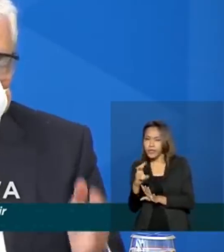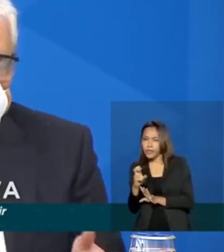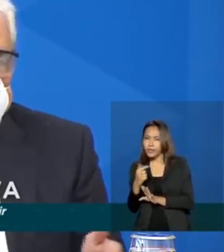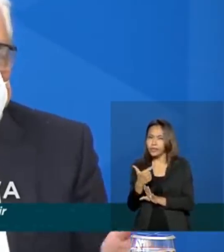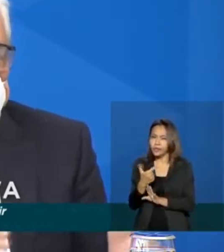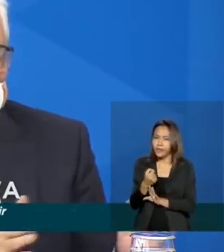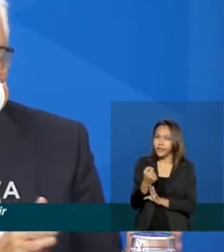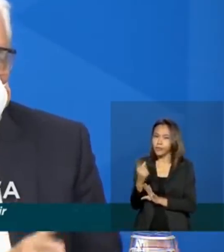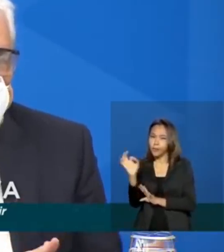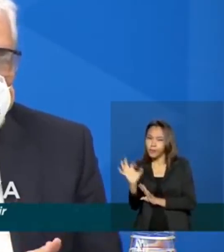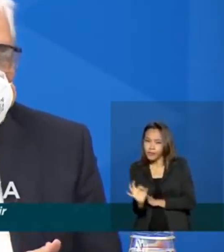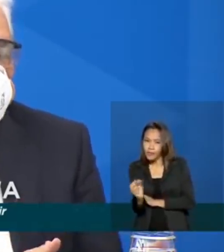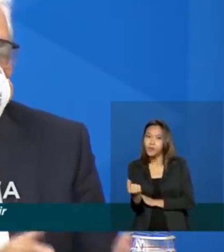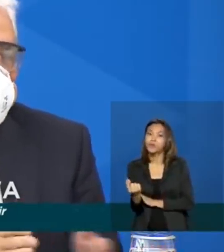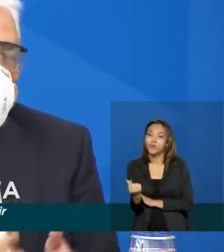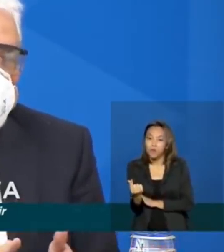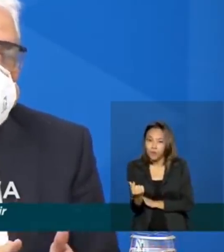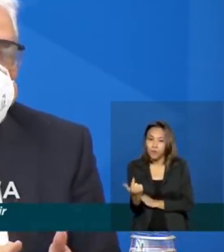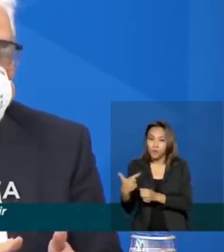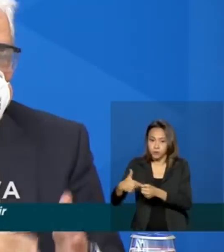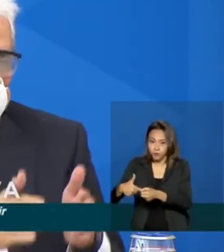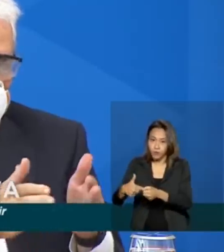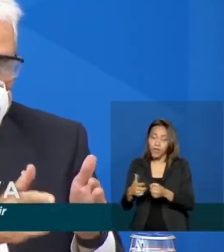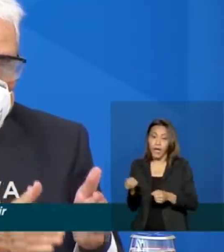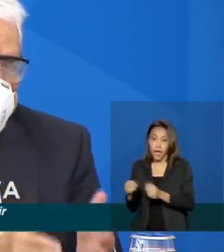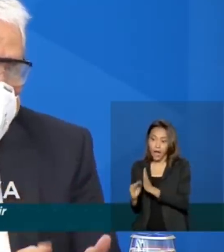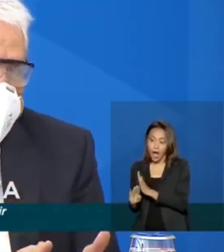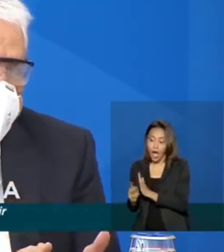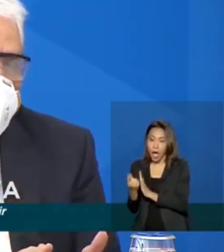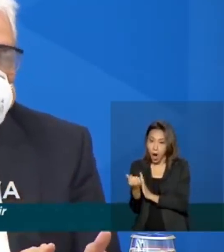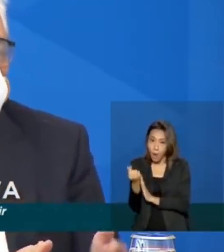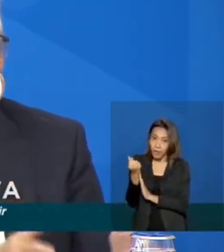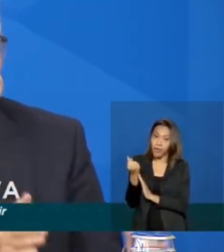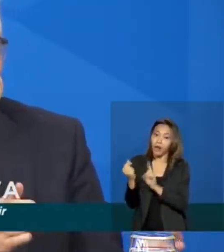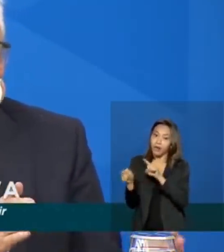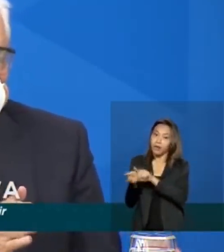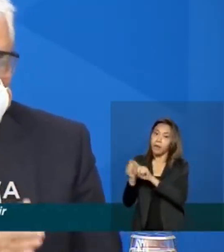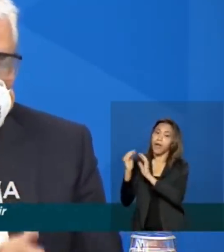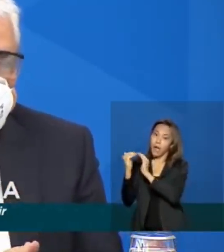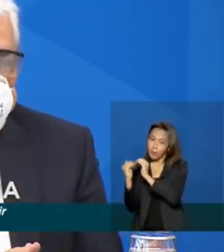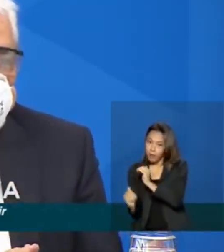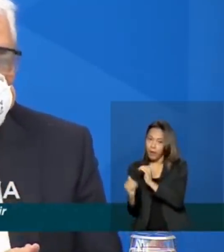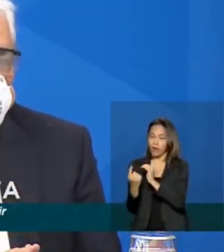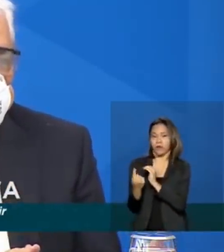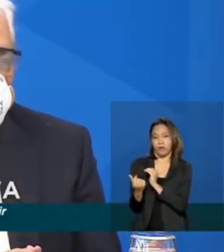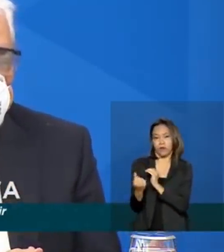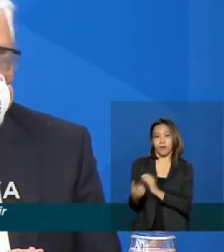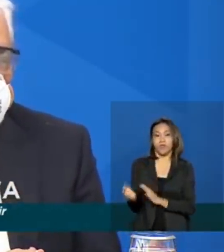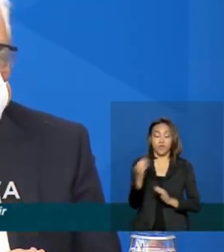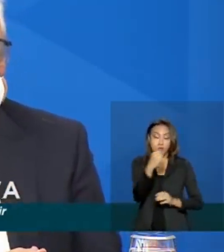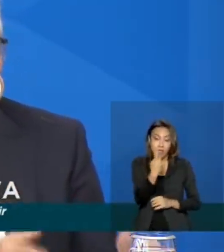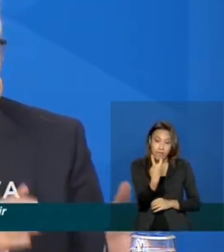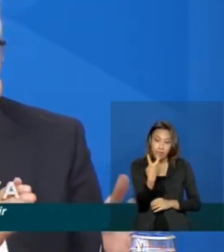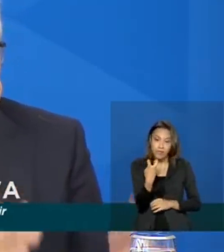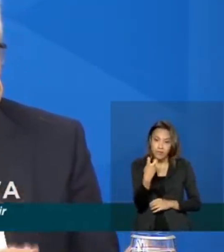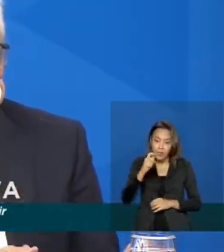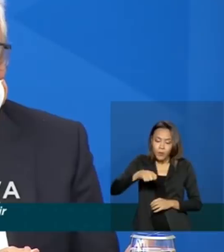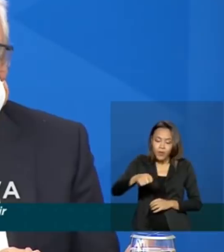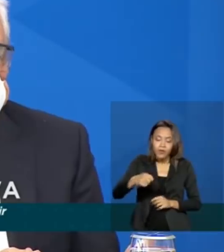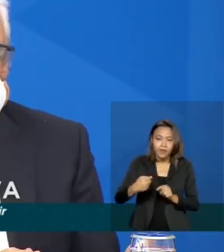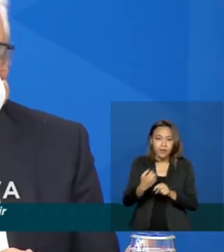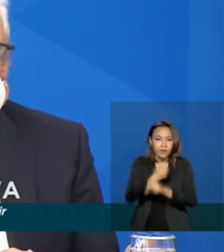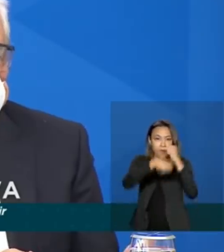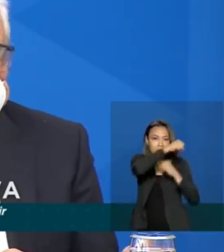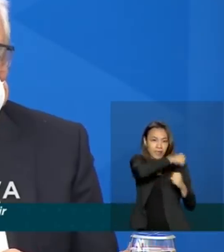dos preços. A Petrobras não só aumenta preço, a Petrobras baixa preço. Nos 5 primeiros meses do ano passado, a